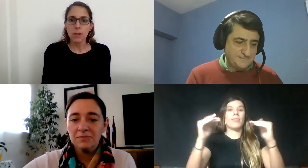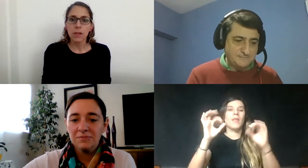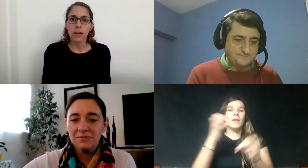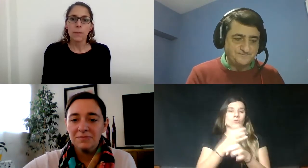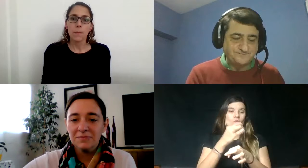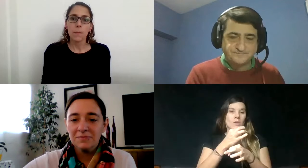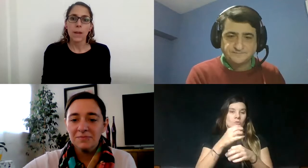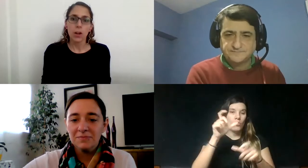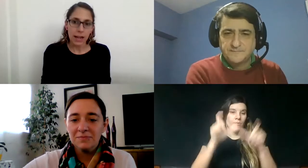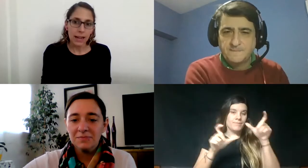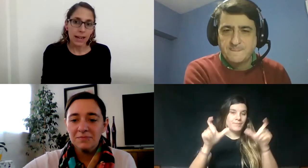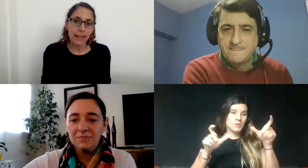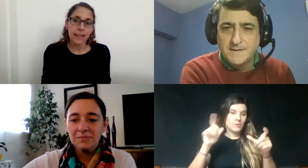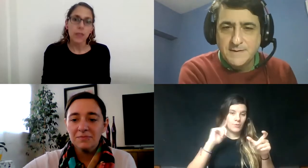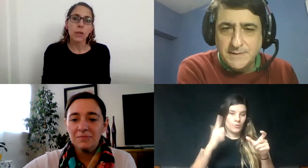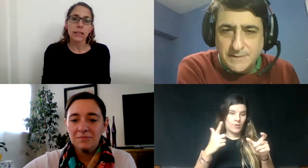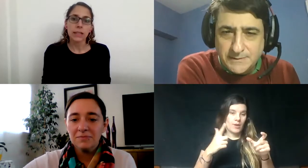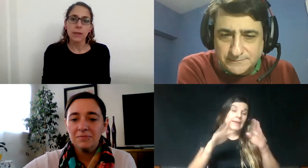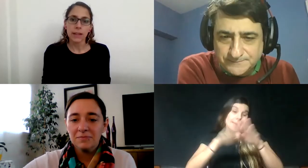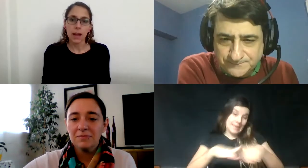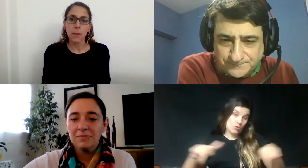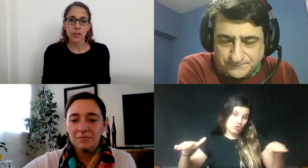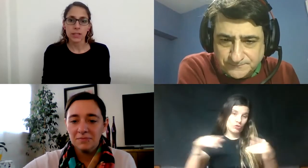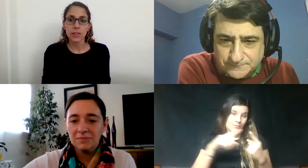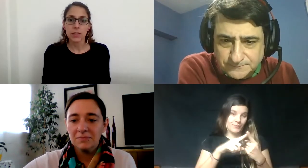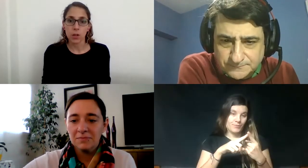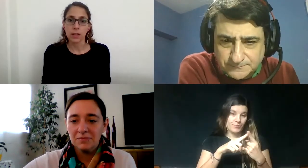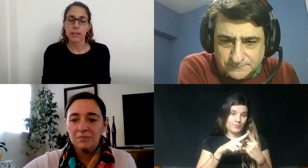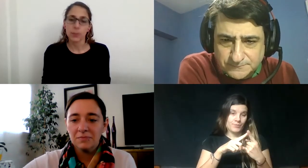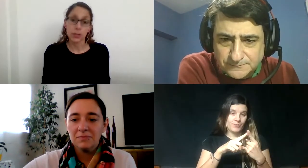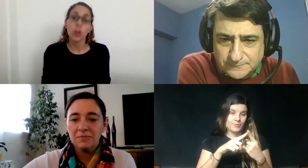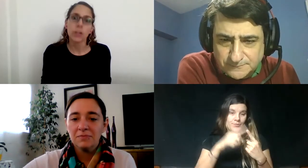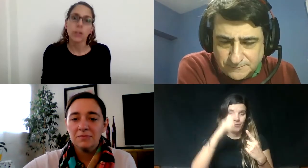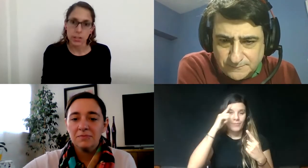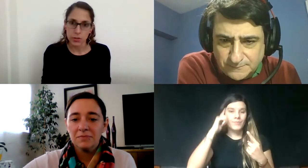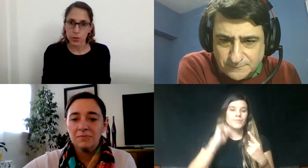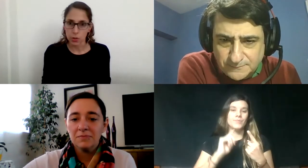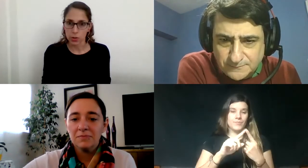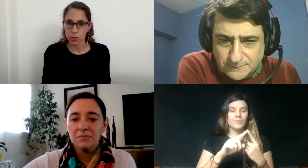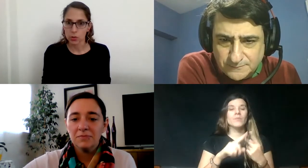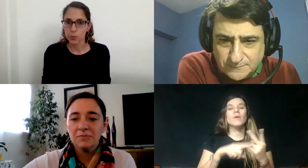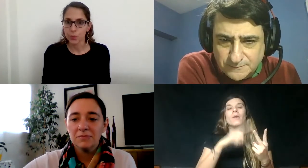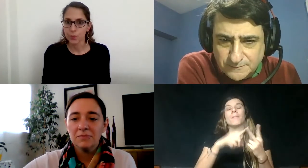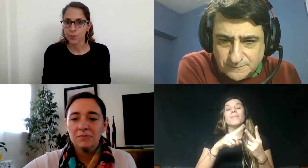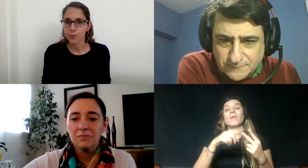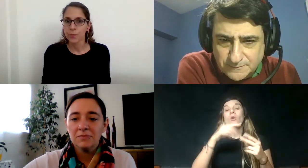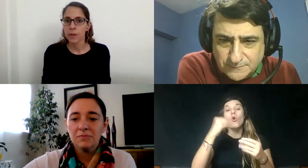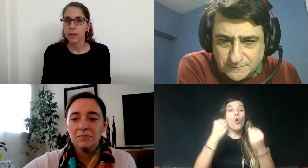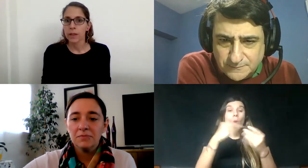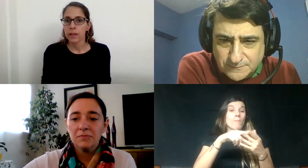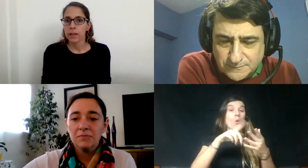objetivo mejorar la calidad educativa de las personas sordas, sobre todo de los niños sordos.